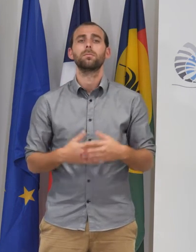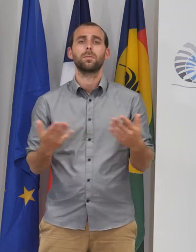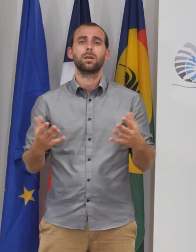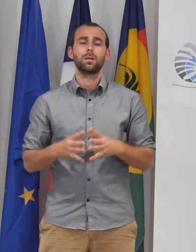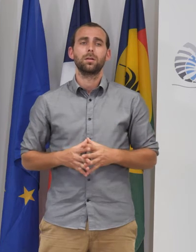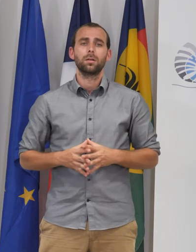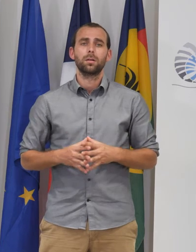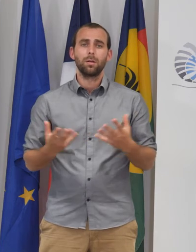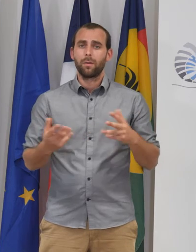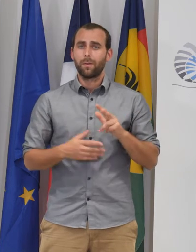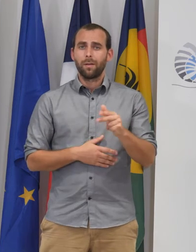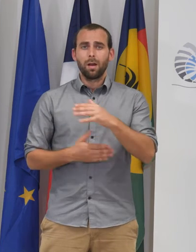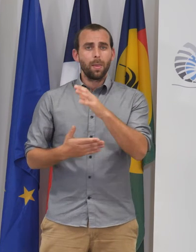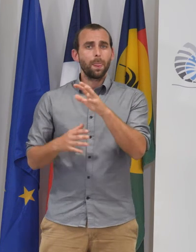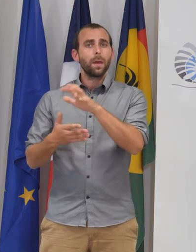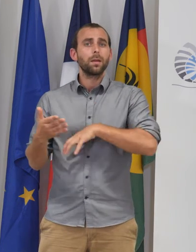Normalement, on devrait prendre un arrêté.